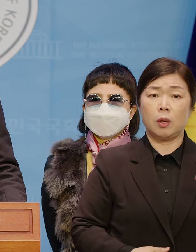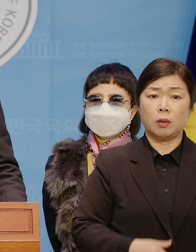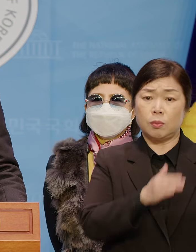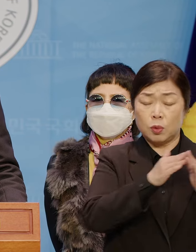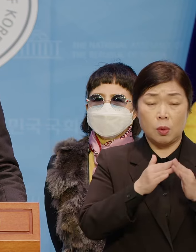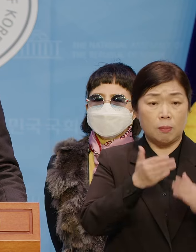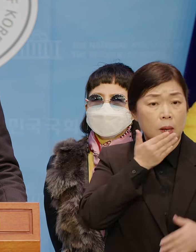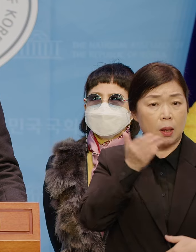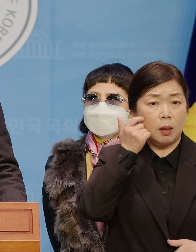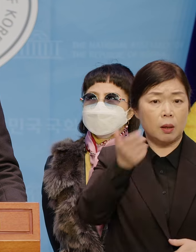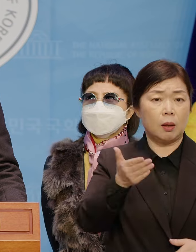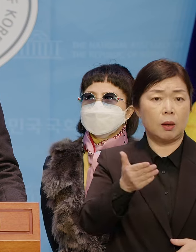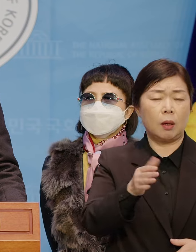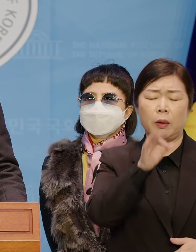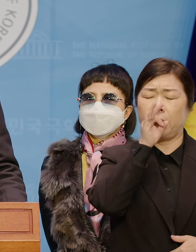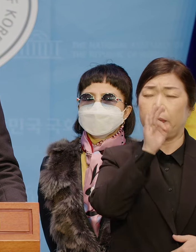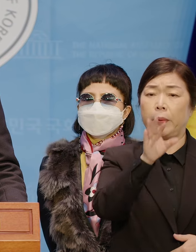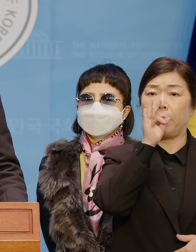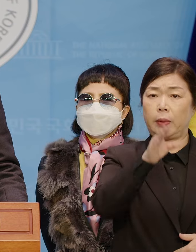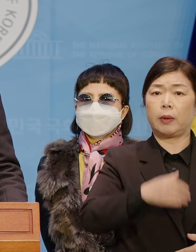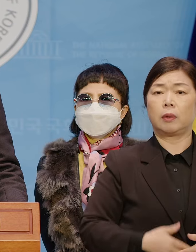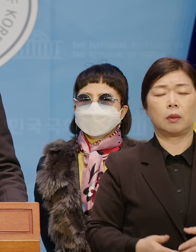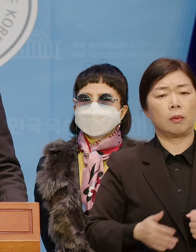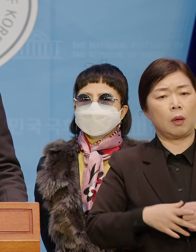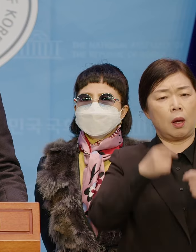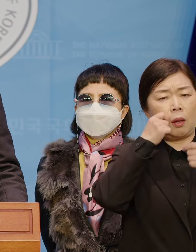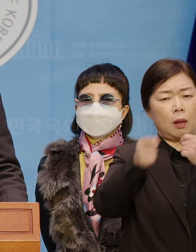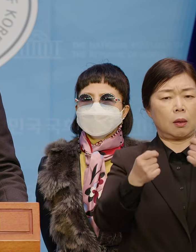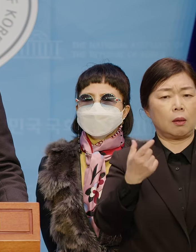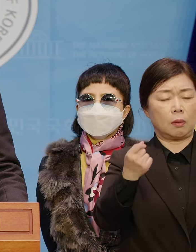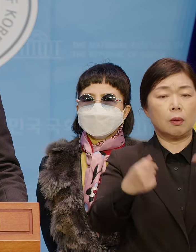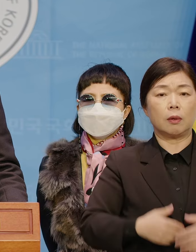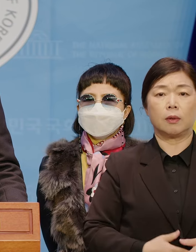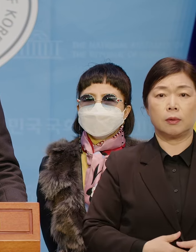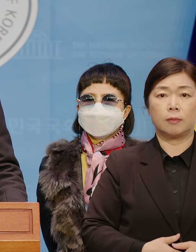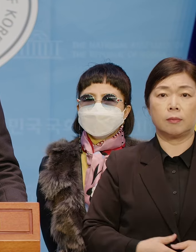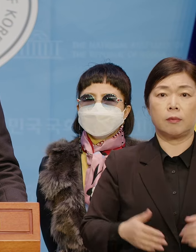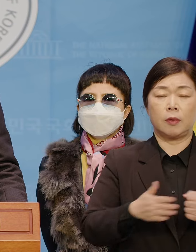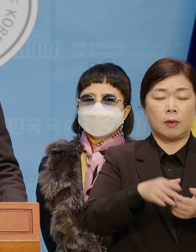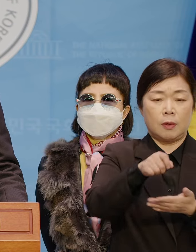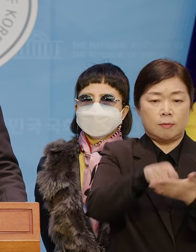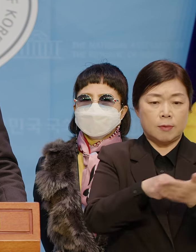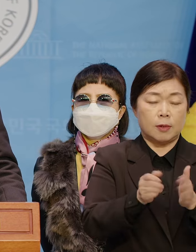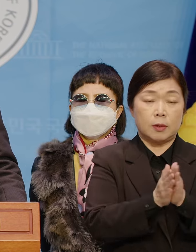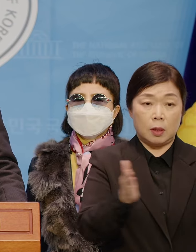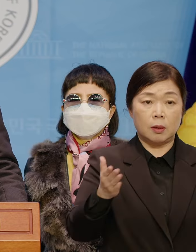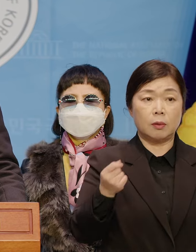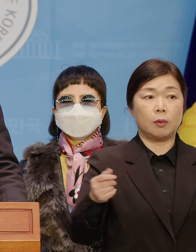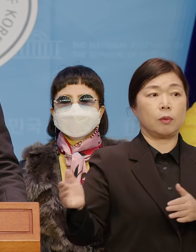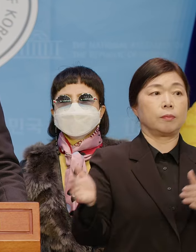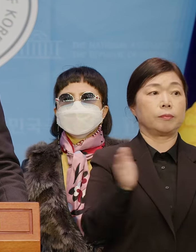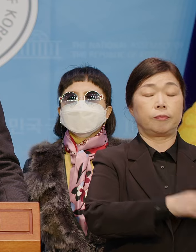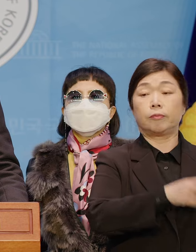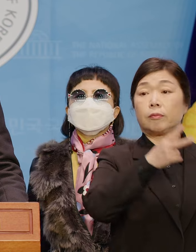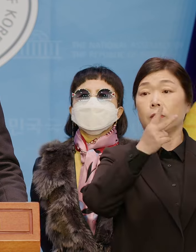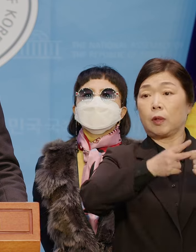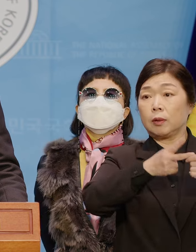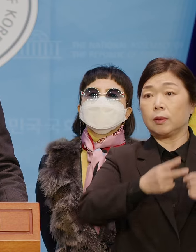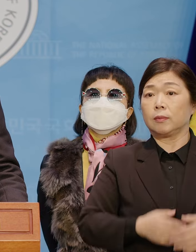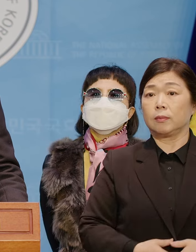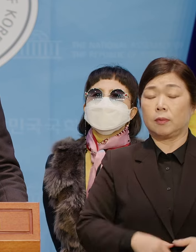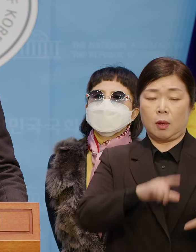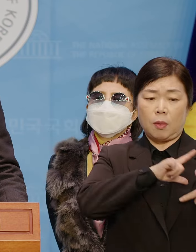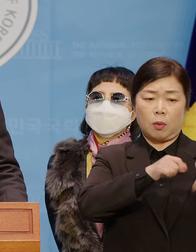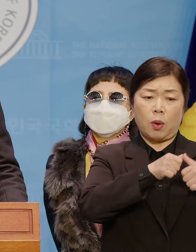사실 불가능한 금액이라고 판단을 해서 뭐 사기 의혹이 있어서 저희가 취재를 했고 두 번째로는 그